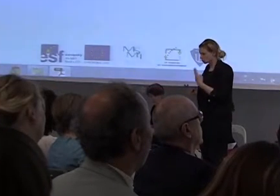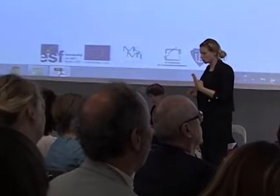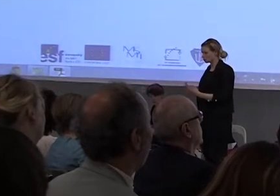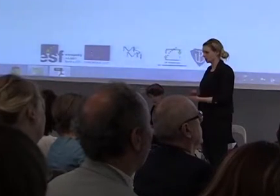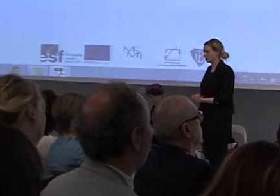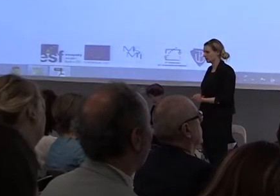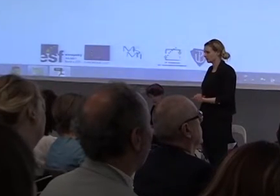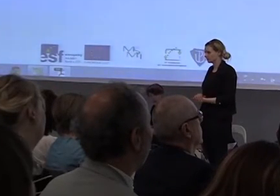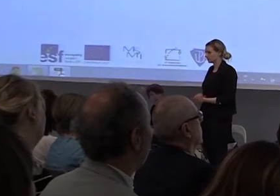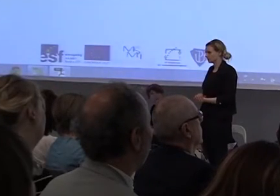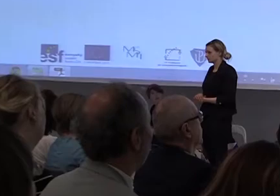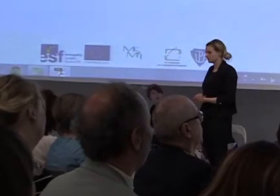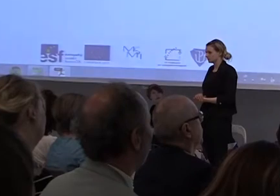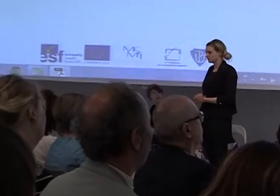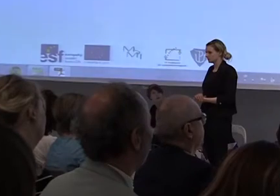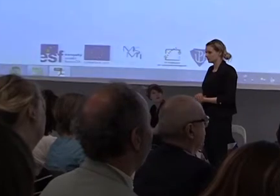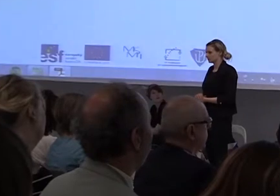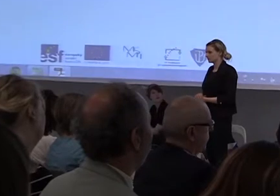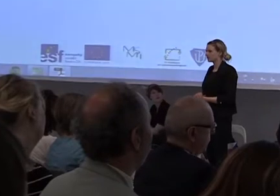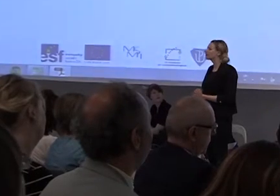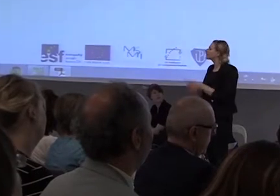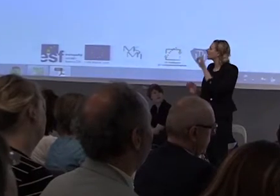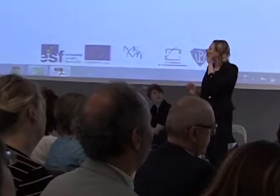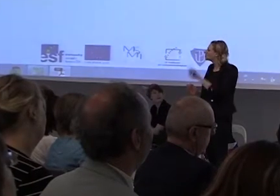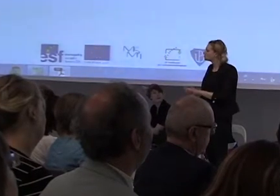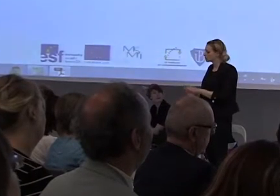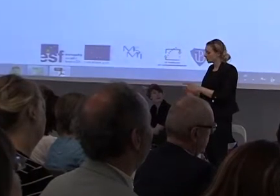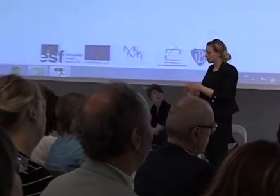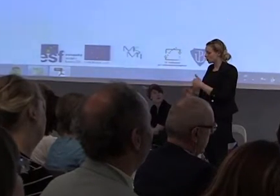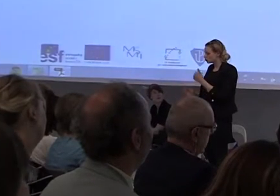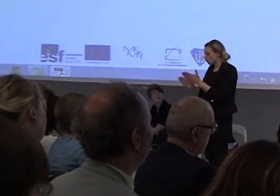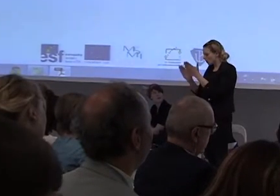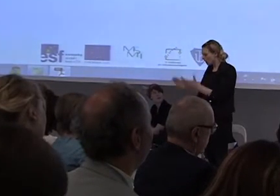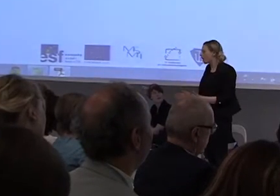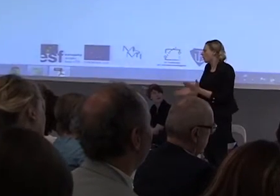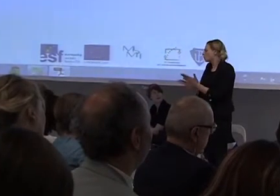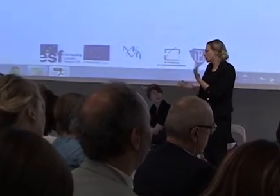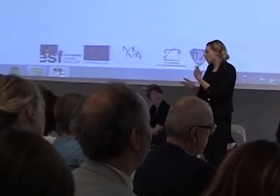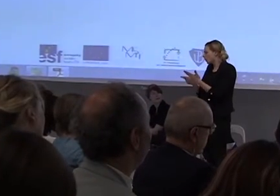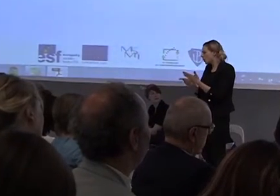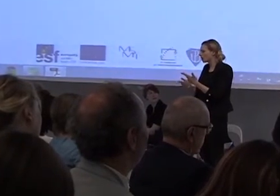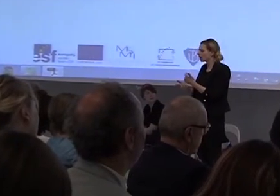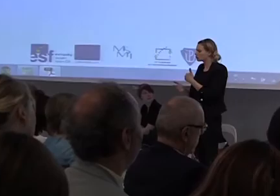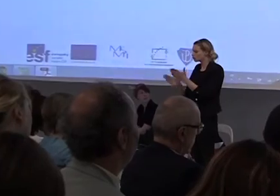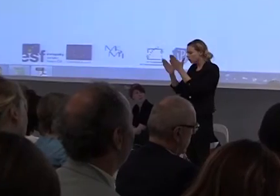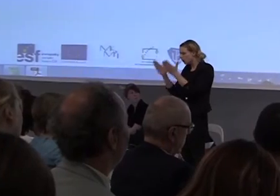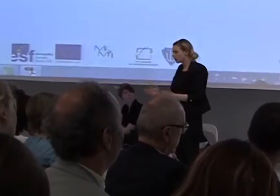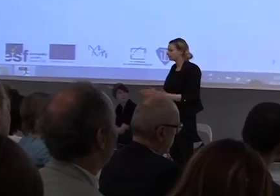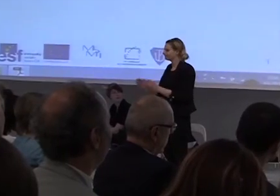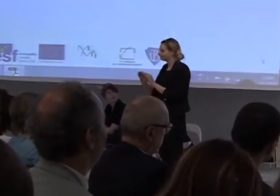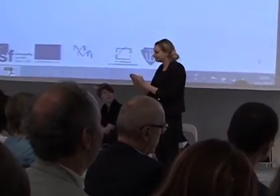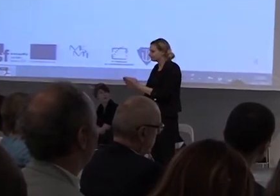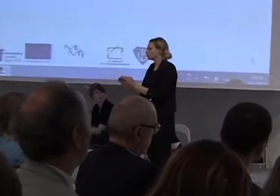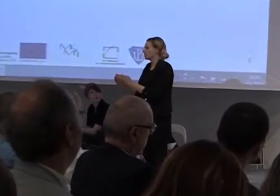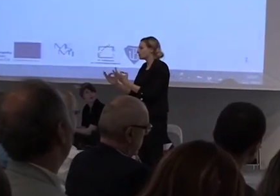lifetime. Jak jsem tady již říkala, tak děti se ve škole neučí jenom předměty a osnovy, ale učí se hlavně to, jak